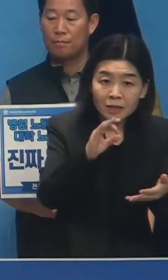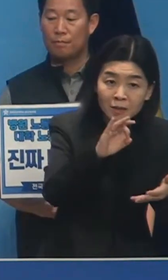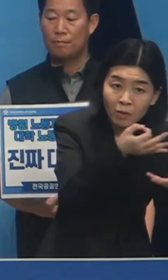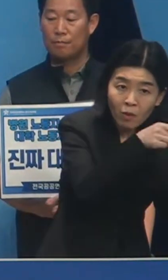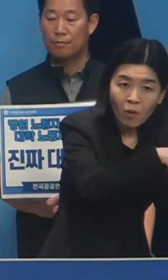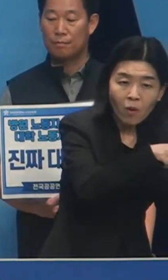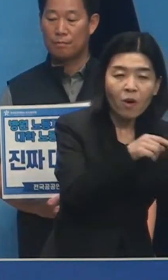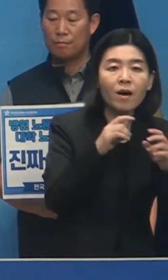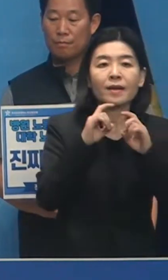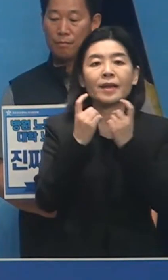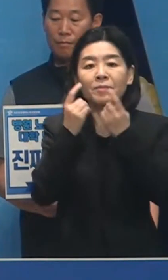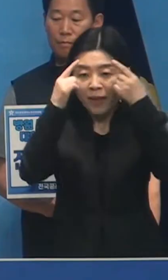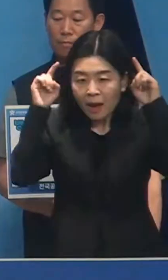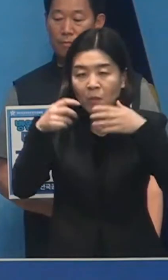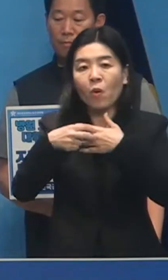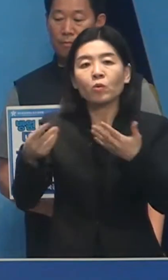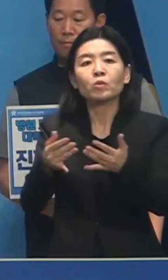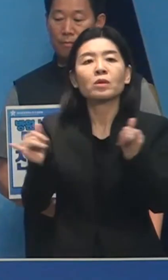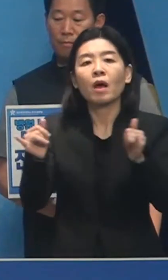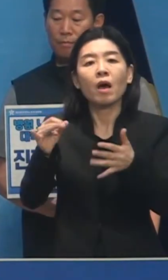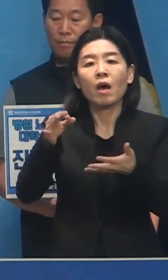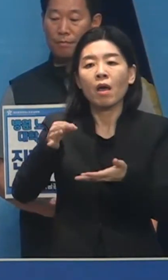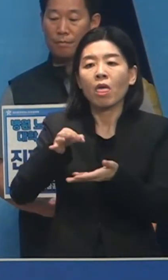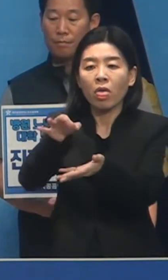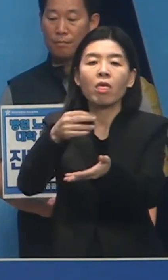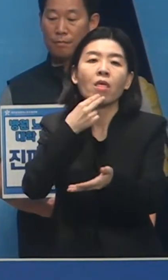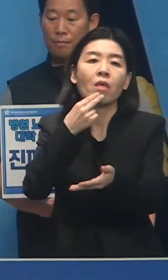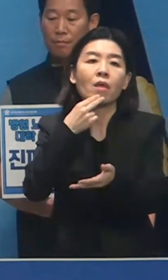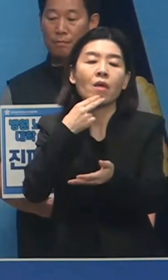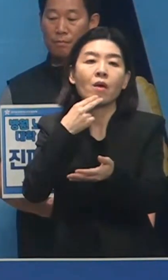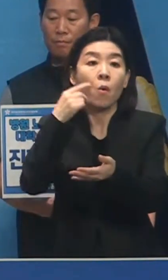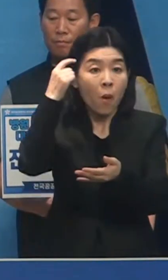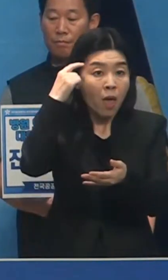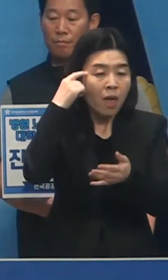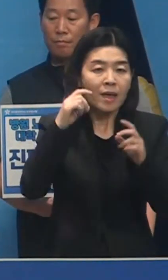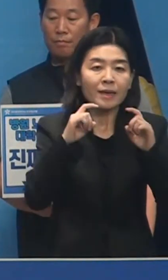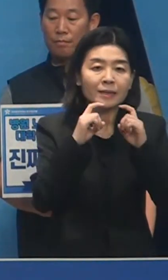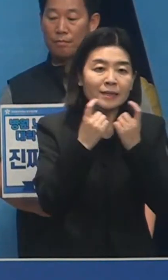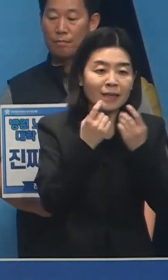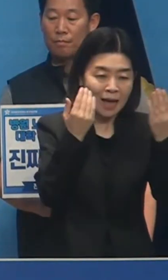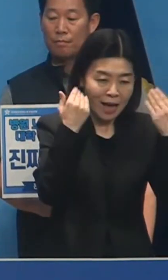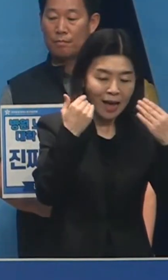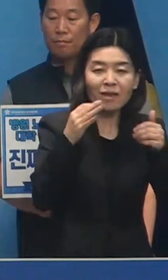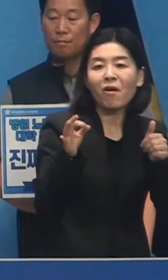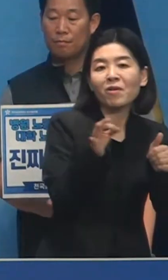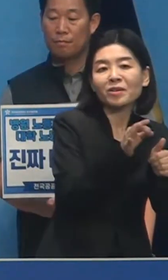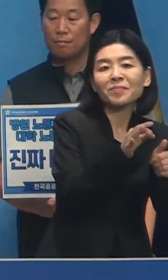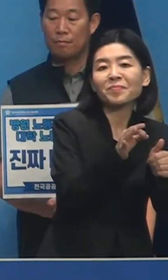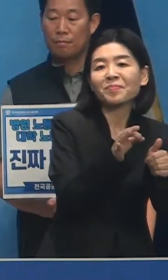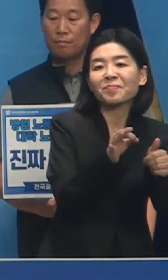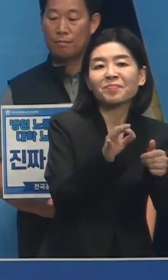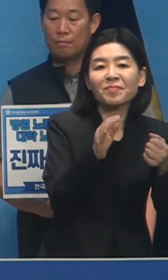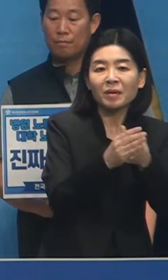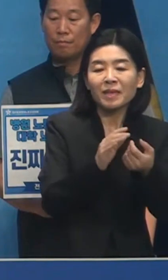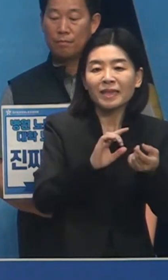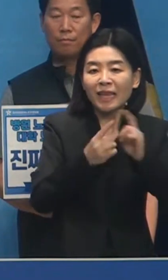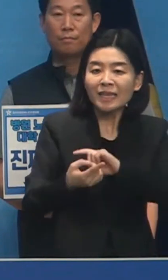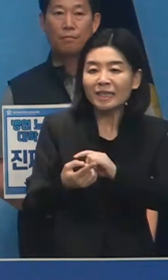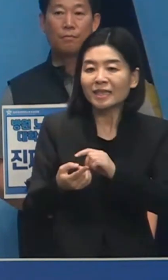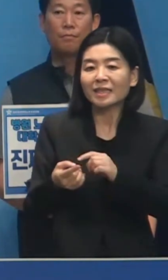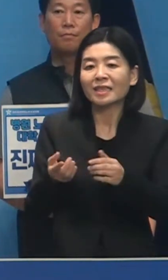병원 노동자들은 못 받고 있습니다. 사학연금 대상자라는 이유로 육아휴직 급여 지급 대상이 아니기